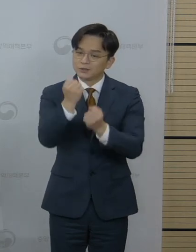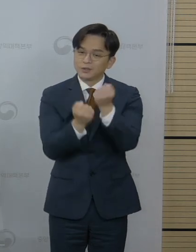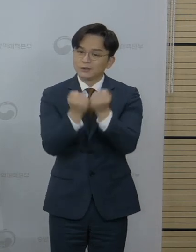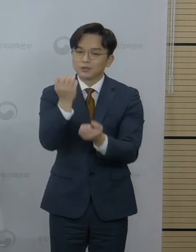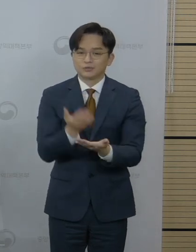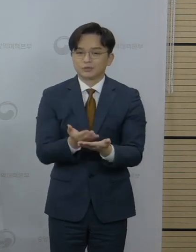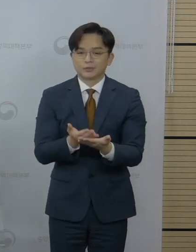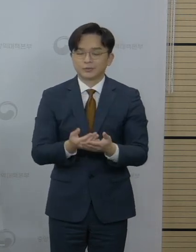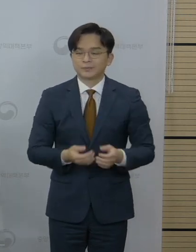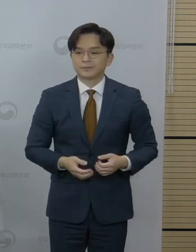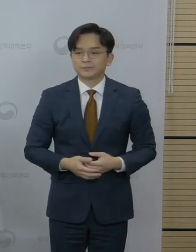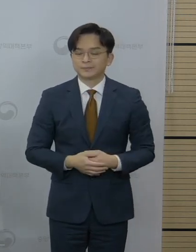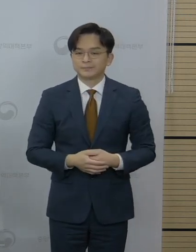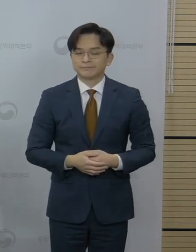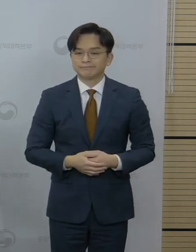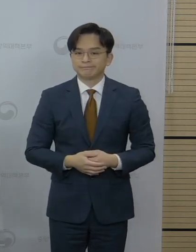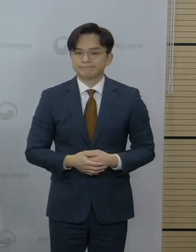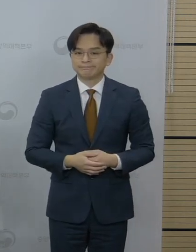네, 이 부분은